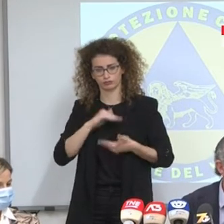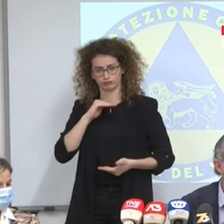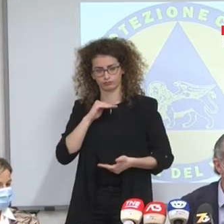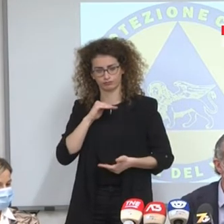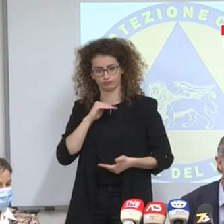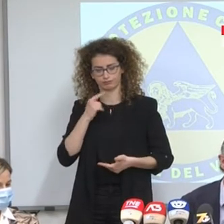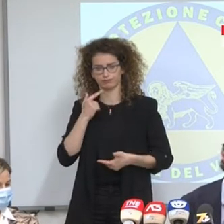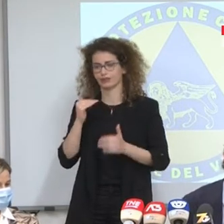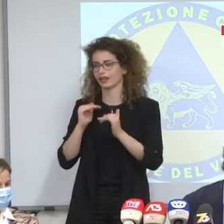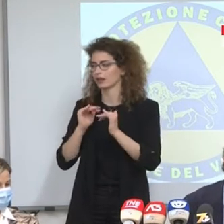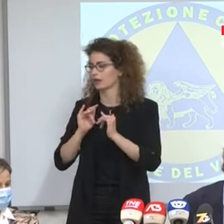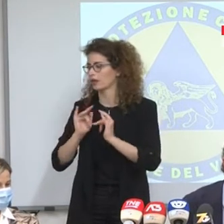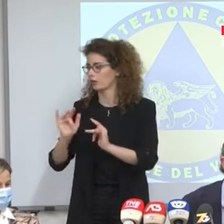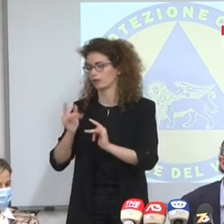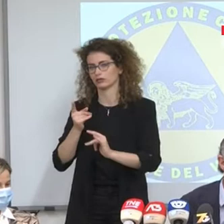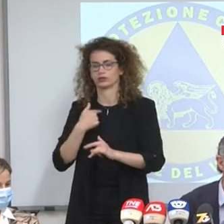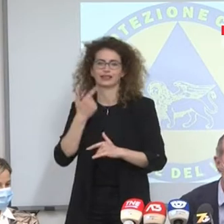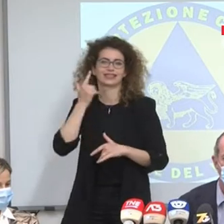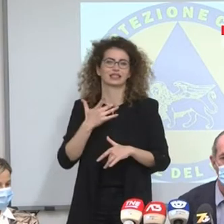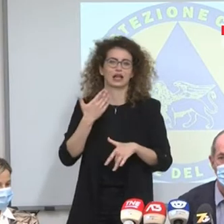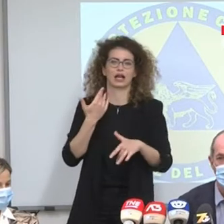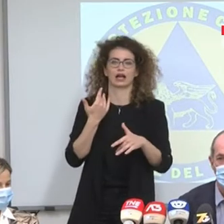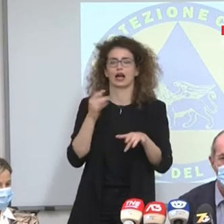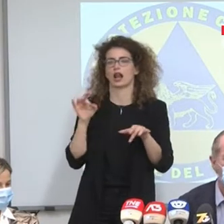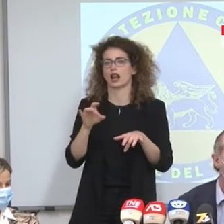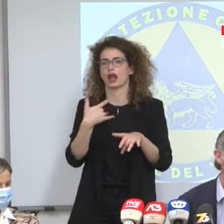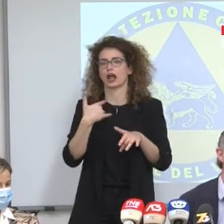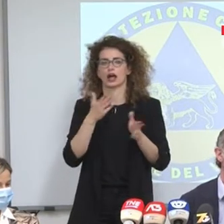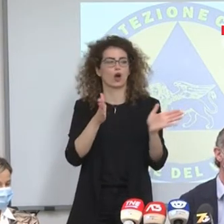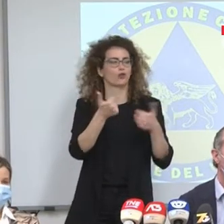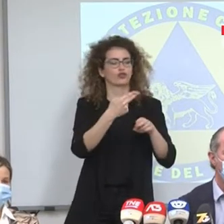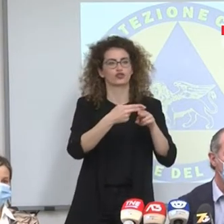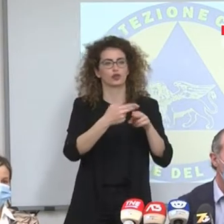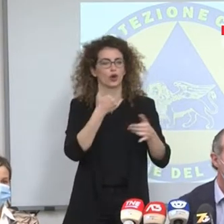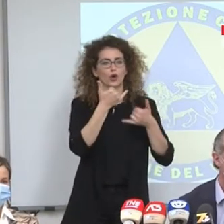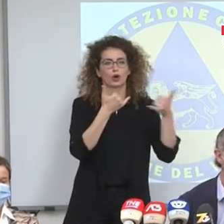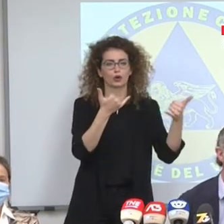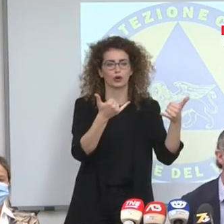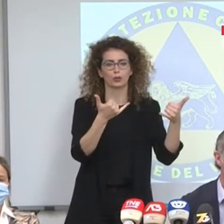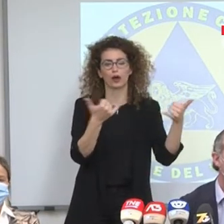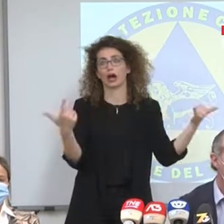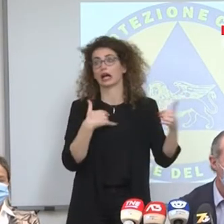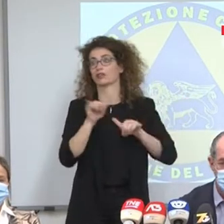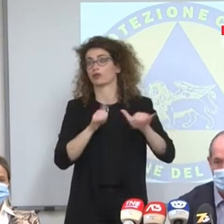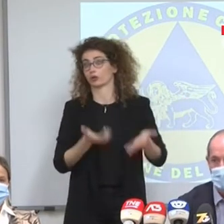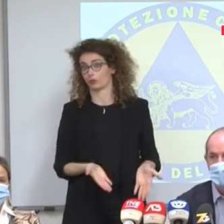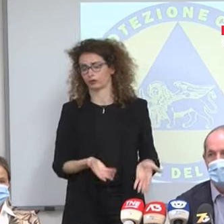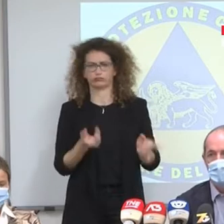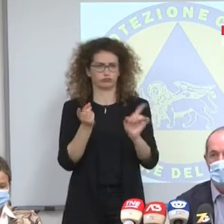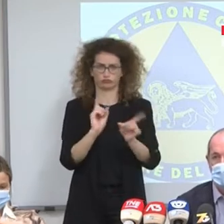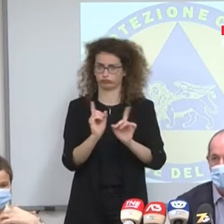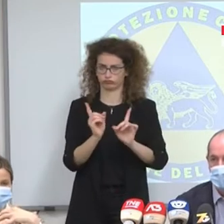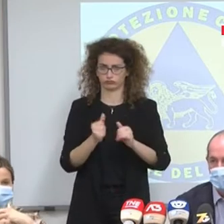un terreno vergine, come a volte capita, no? Che tu chiami in giro, chiami qualche ufficio a Roma e dici, ma cioè, adesso mi informo. No.